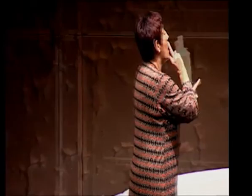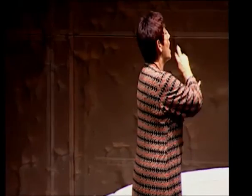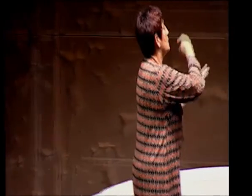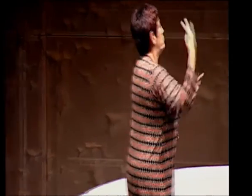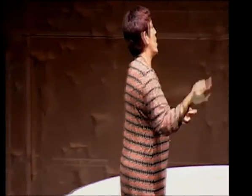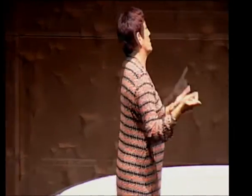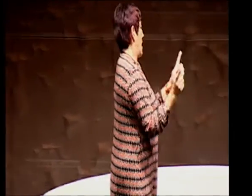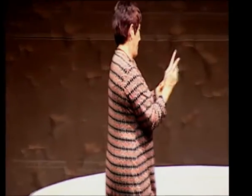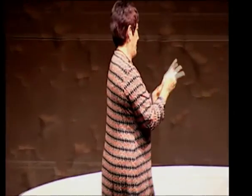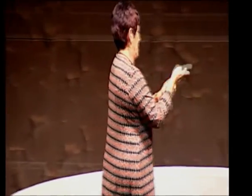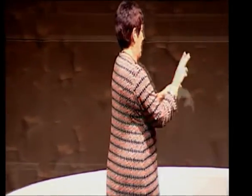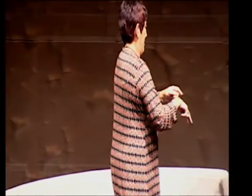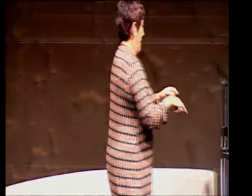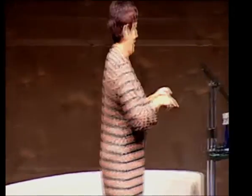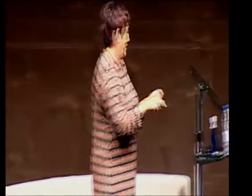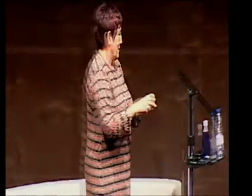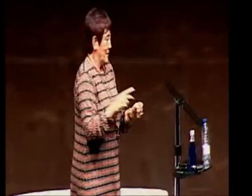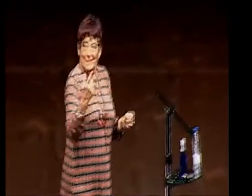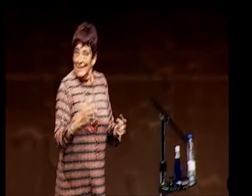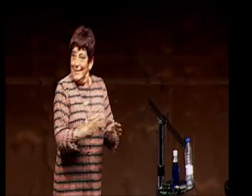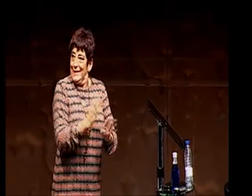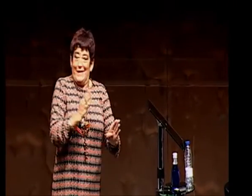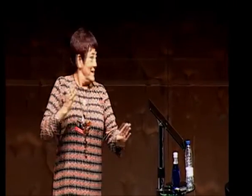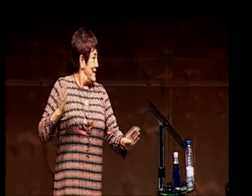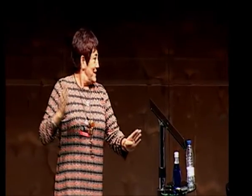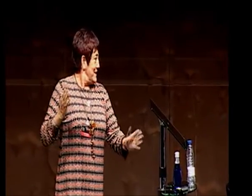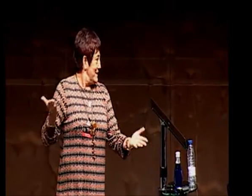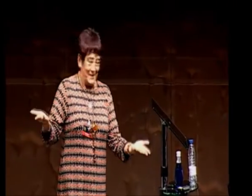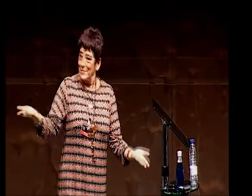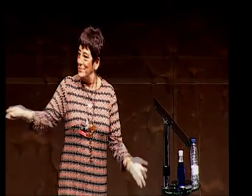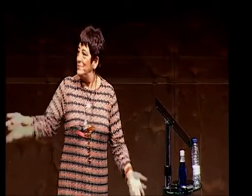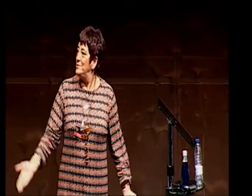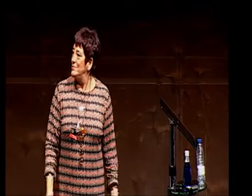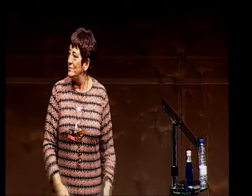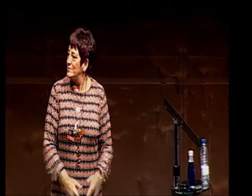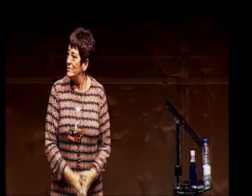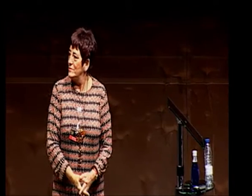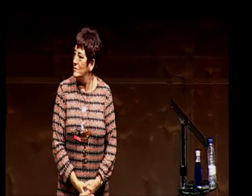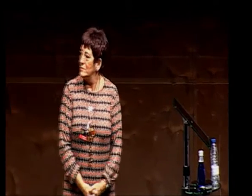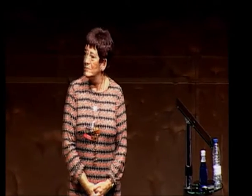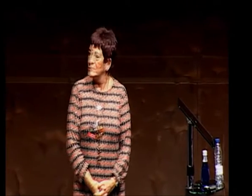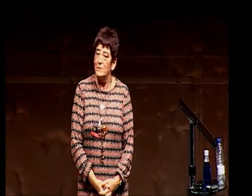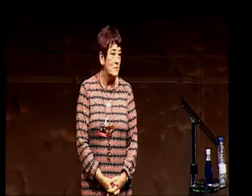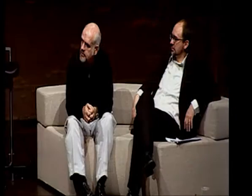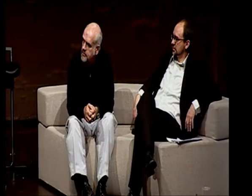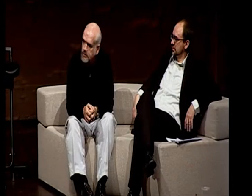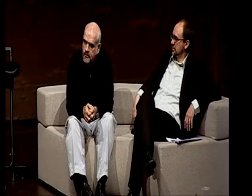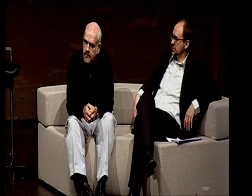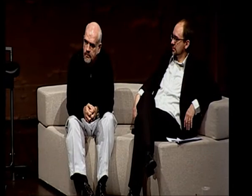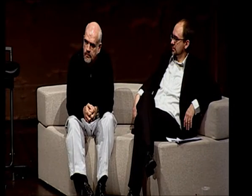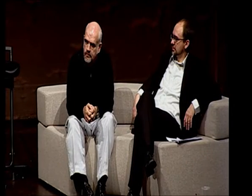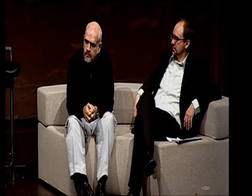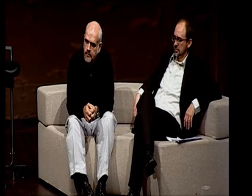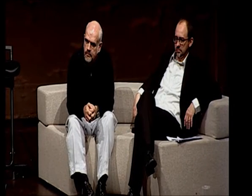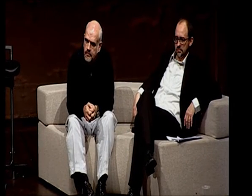empezamos Eso sí por favor respuestas breves pedimos concreción a los participantes también pedimos concreción a